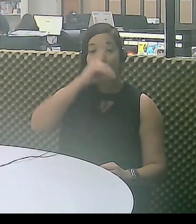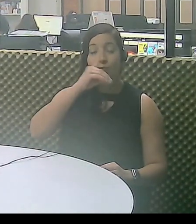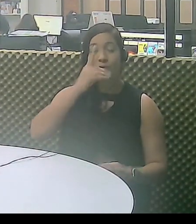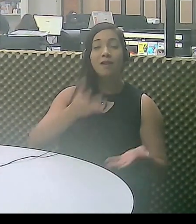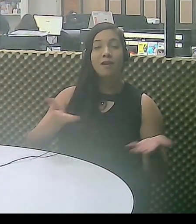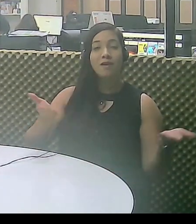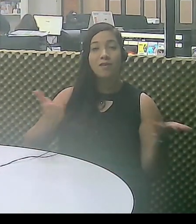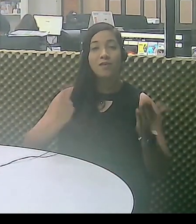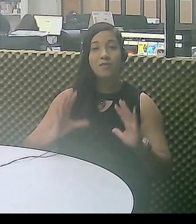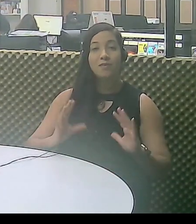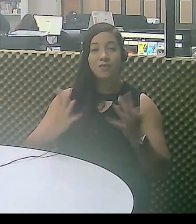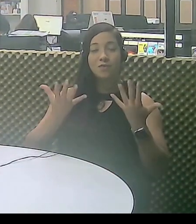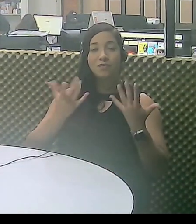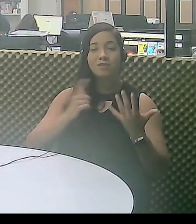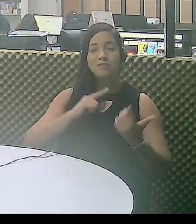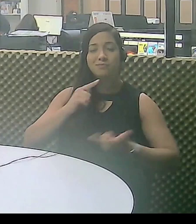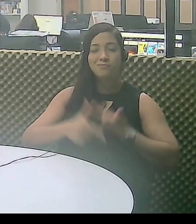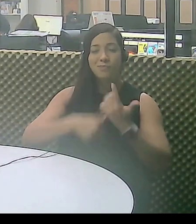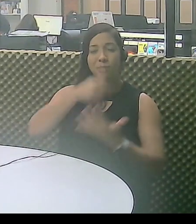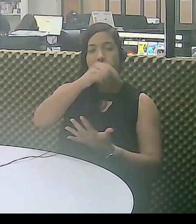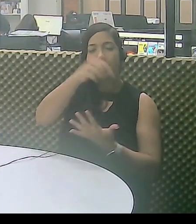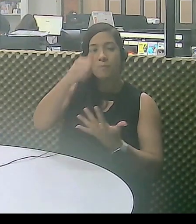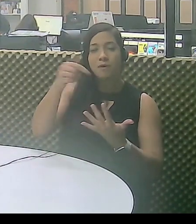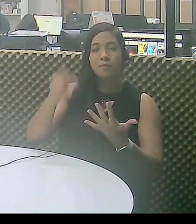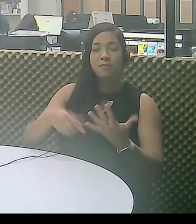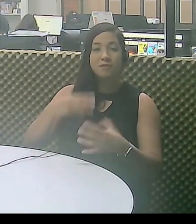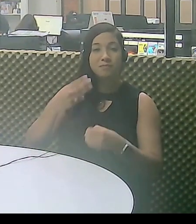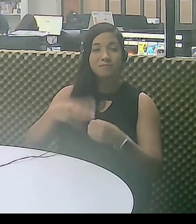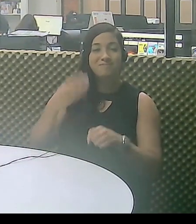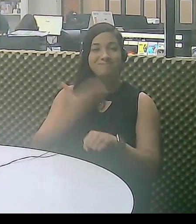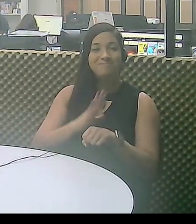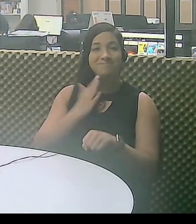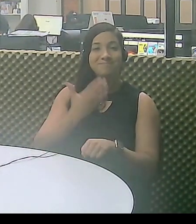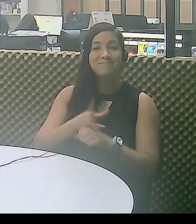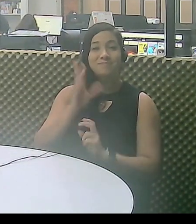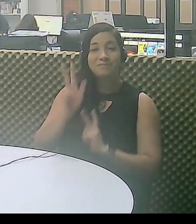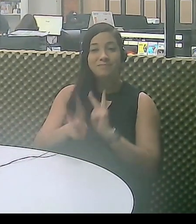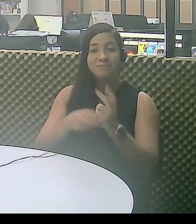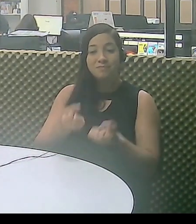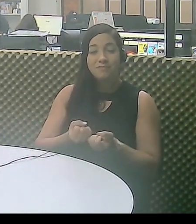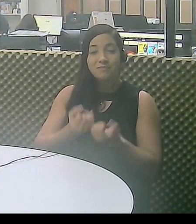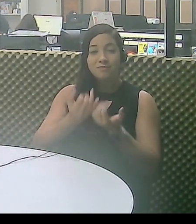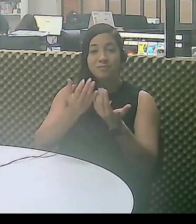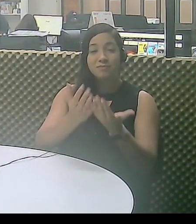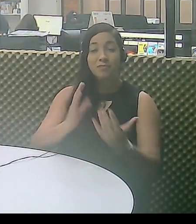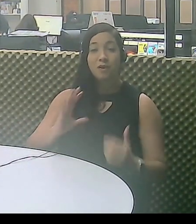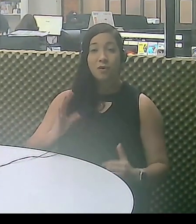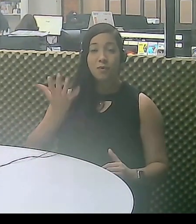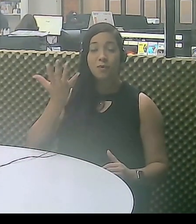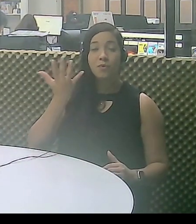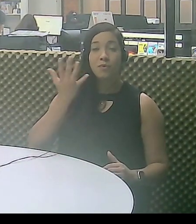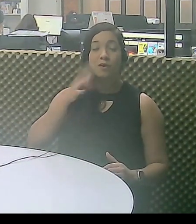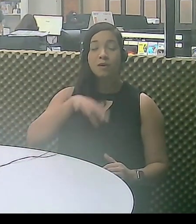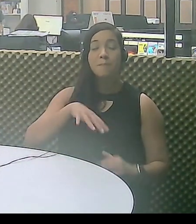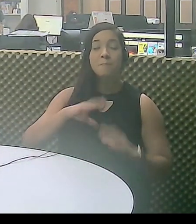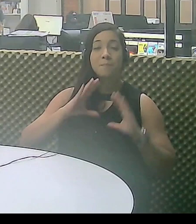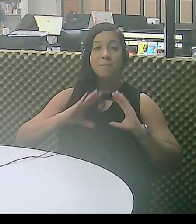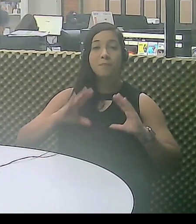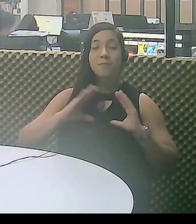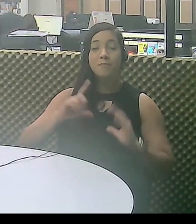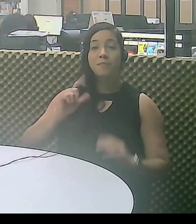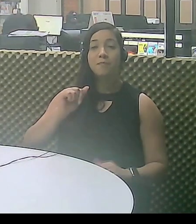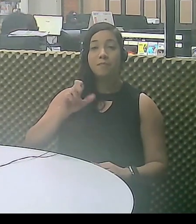vez, o evento, que leva serviços municipais e atividades à população, será realizado na Praça Laerte